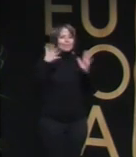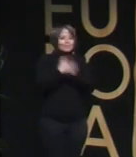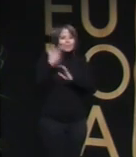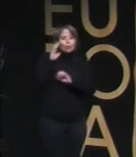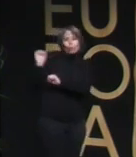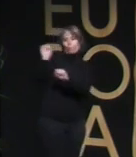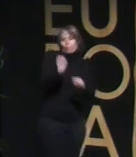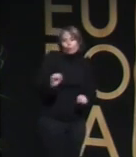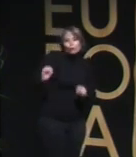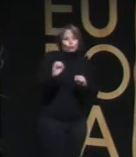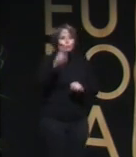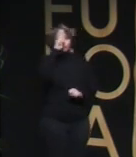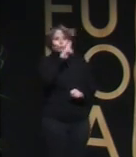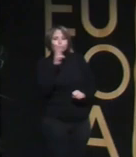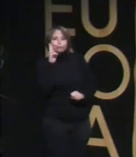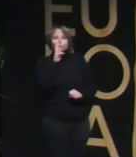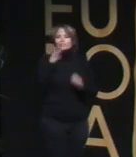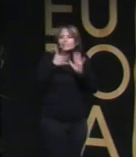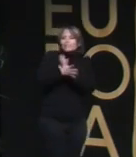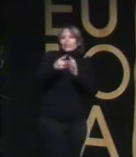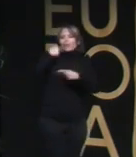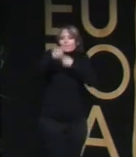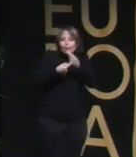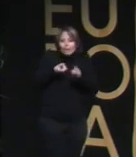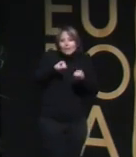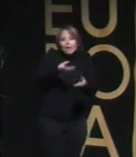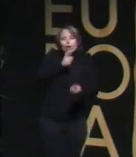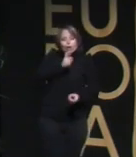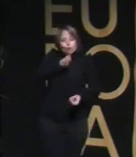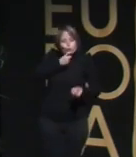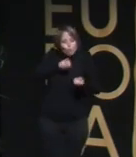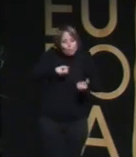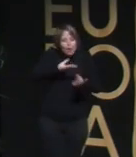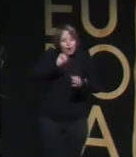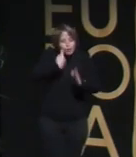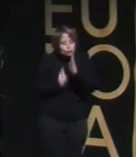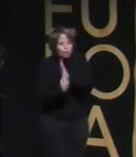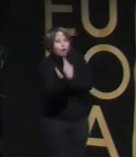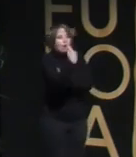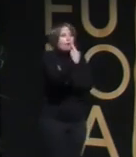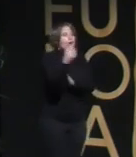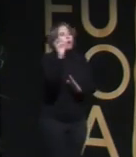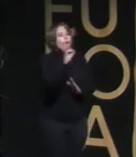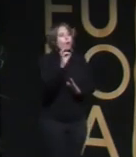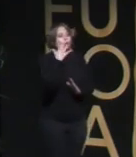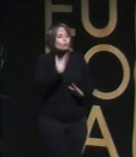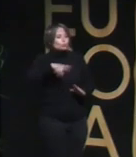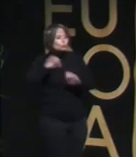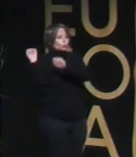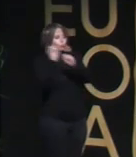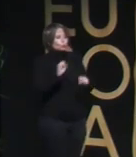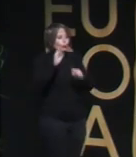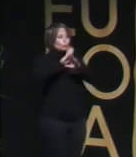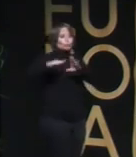figuras sobre todo parentales, de qué valores tienen que transmitir desde debajo del paraguas para que salgan del paraguas, ¿vale? Y de qué les protegemos de lo que cae